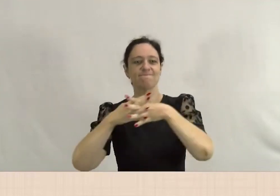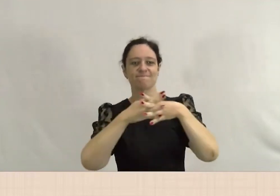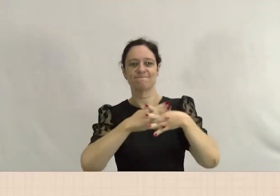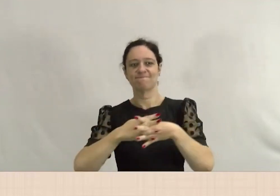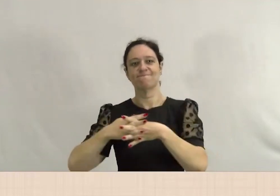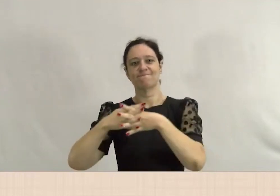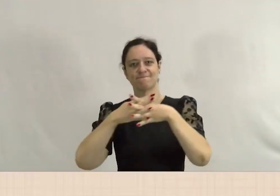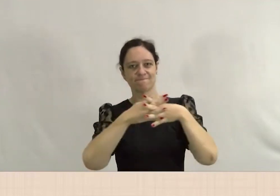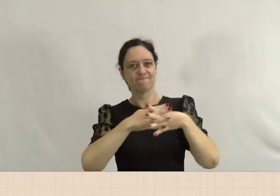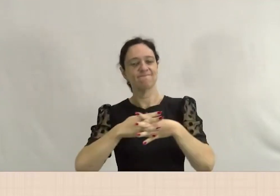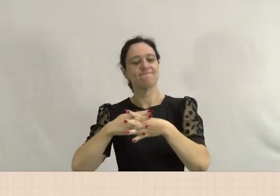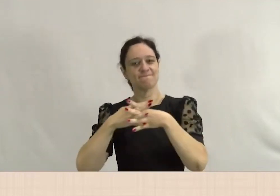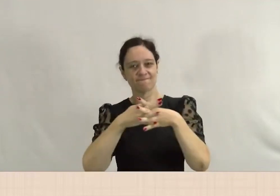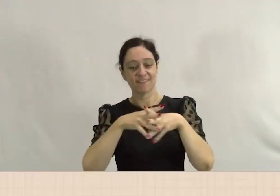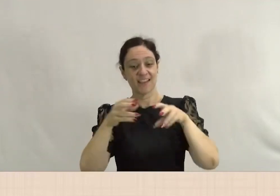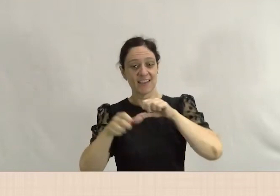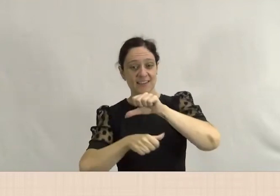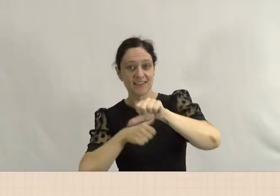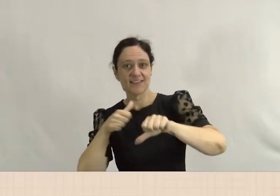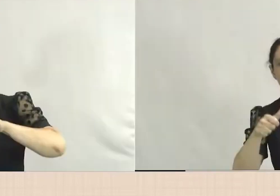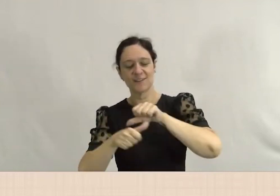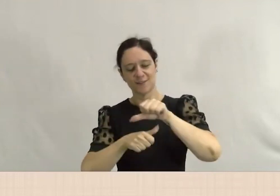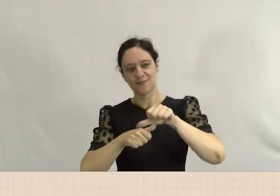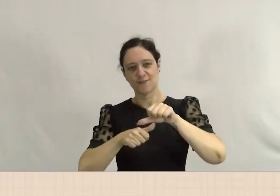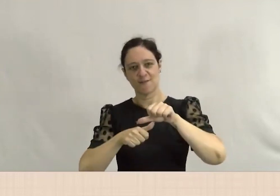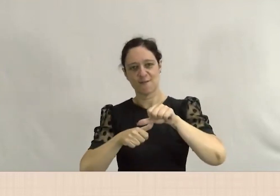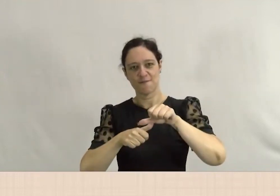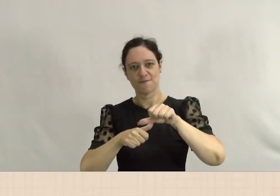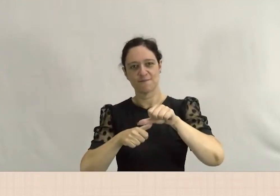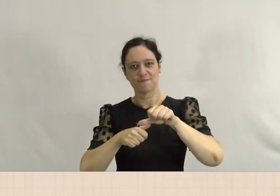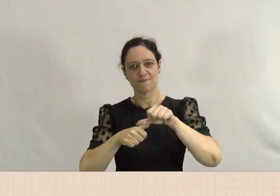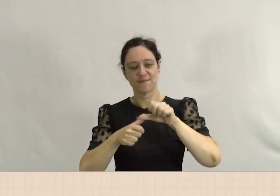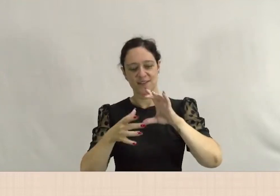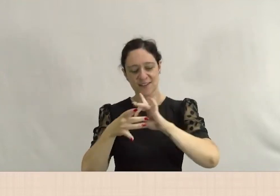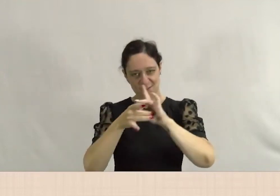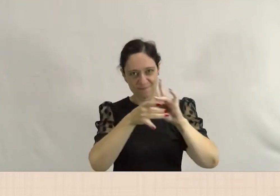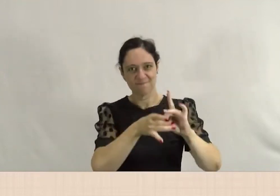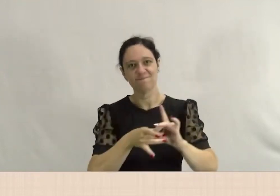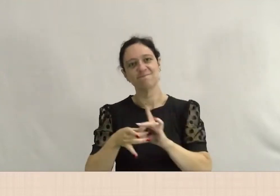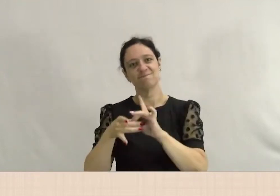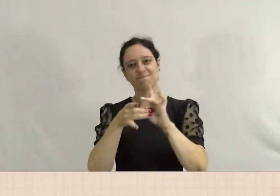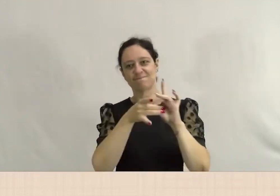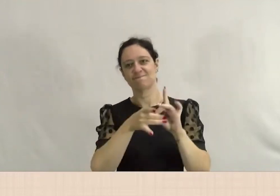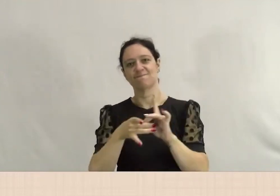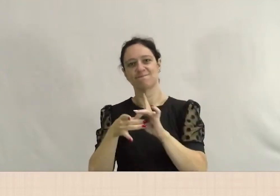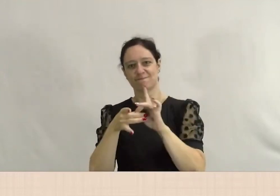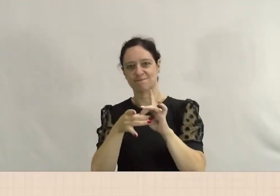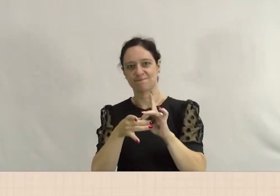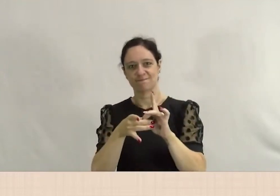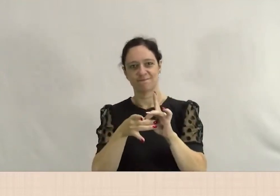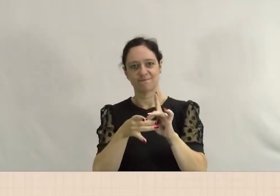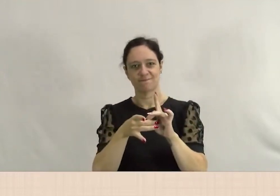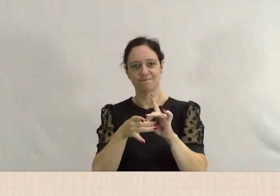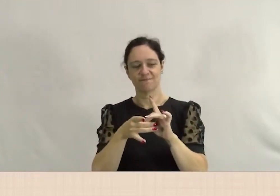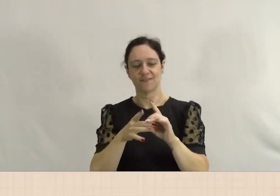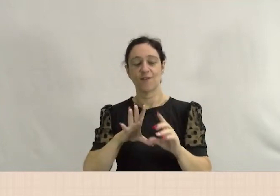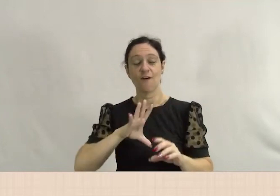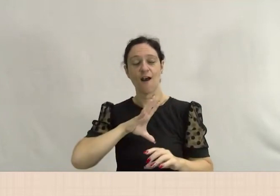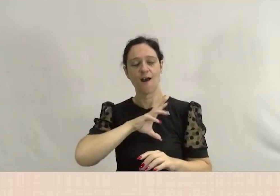viraram esse tecido maravilhoso. Irmãos, essa história do amor que Deus quer fazer nesse